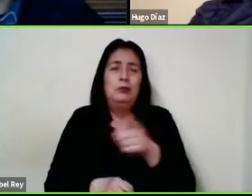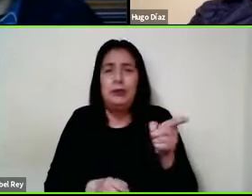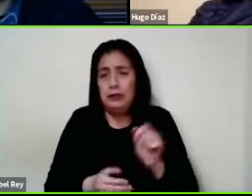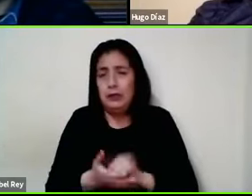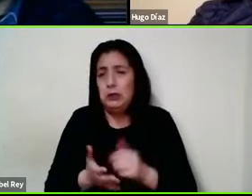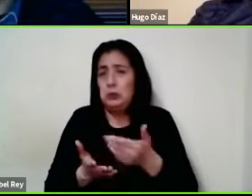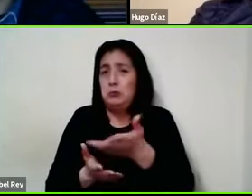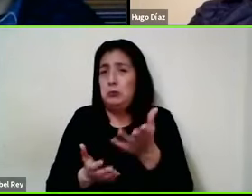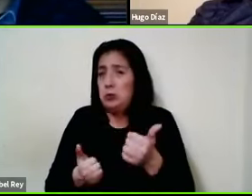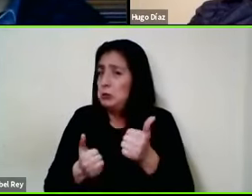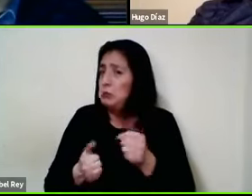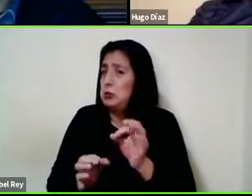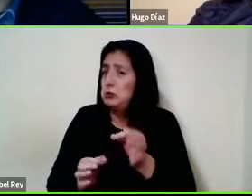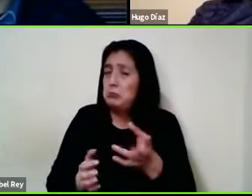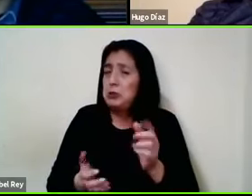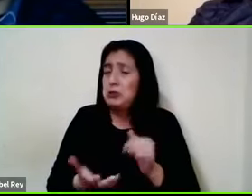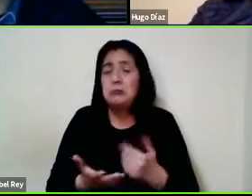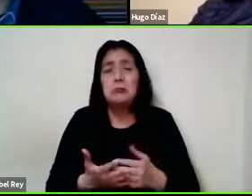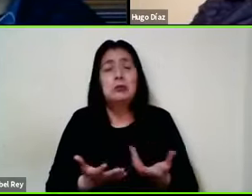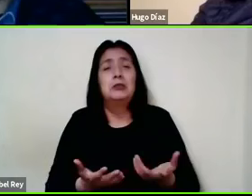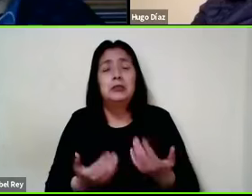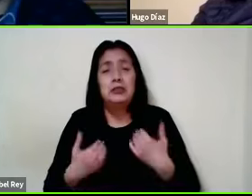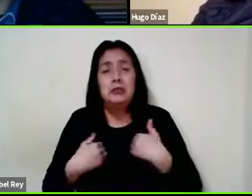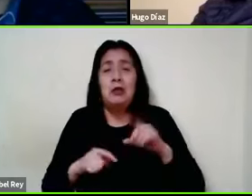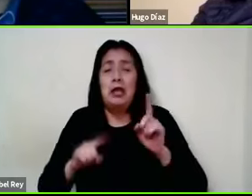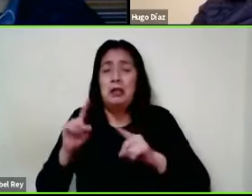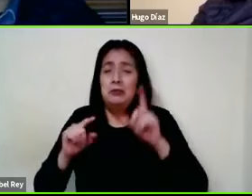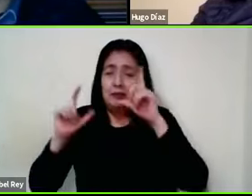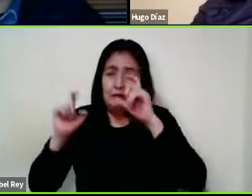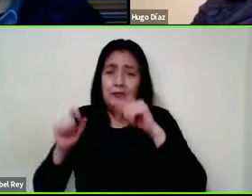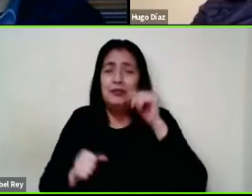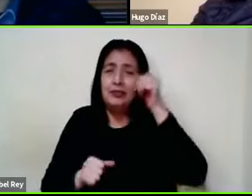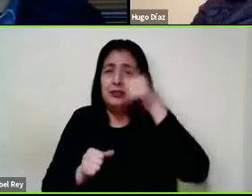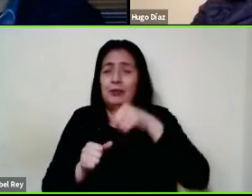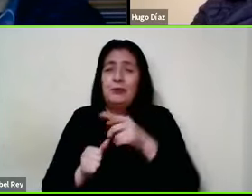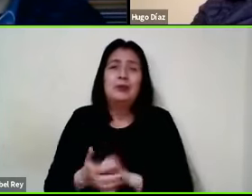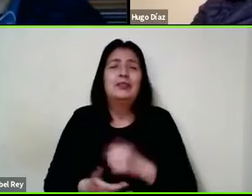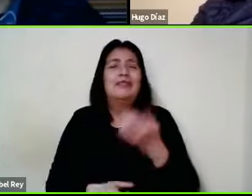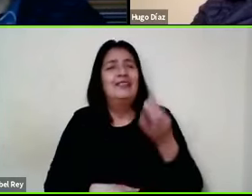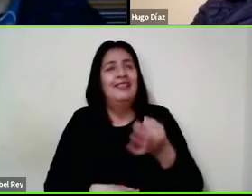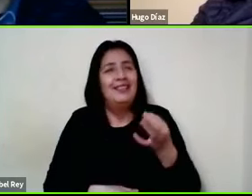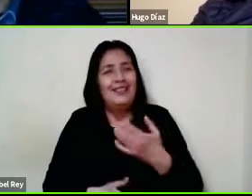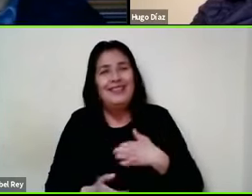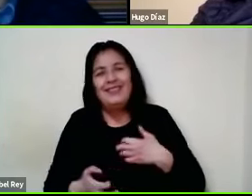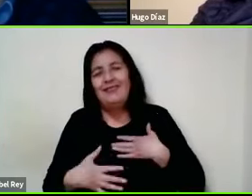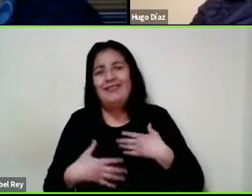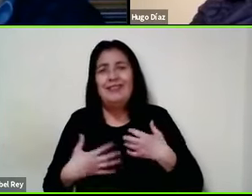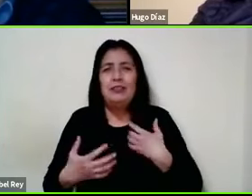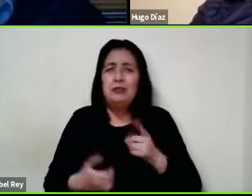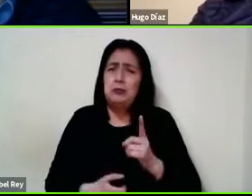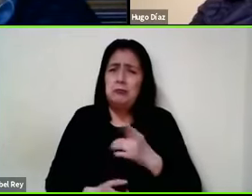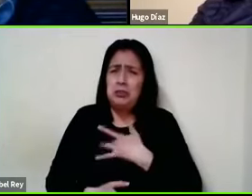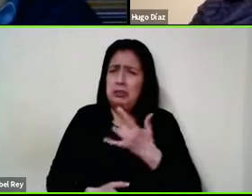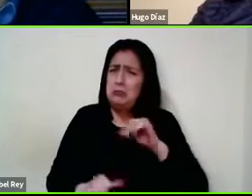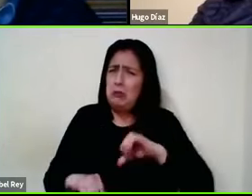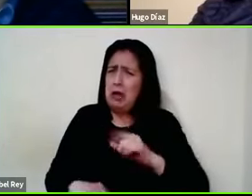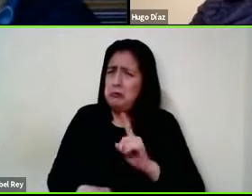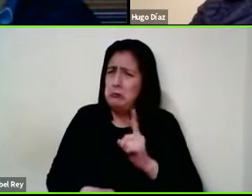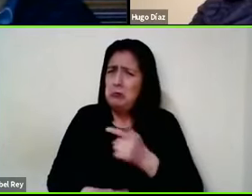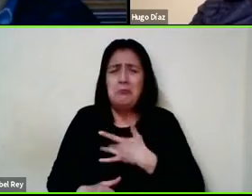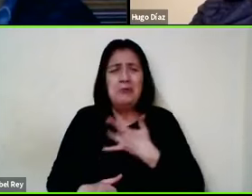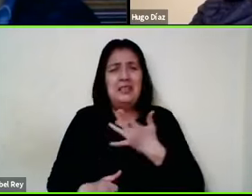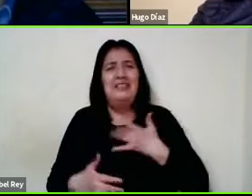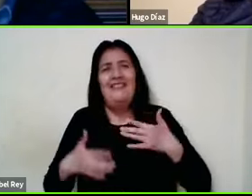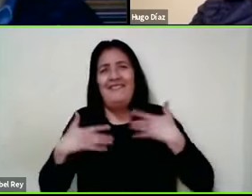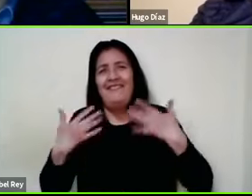lo tomó muy bien, tengo algunas fotos de recuerdo y realmente pues ha sido emotivo y no me siento mal, al contrario, me siento